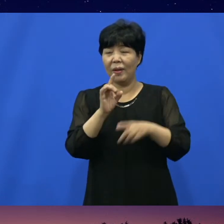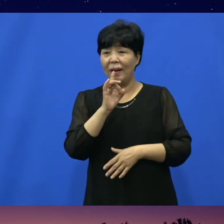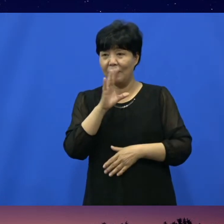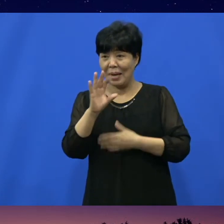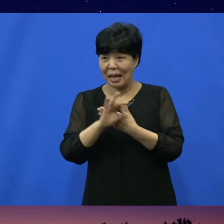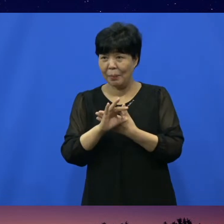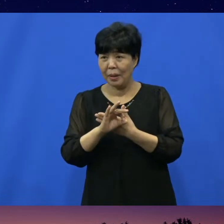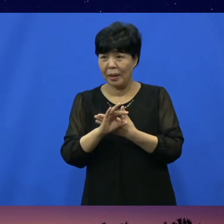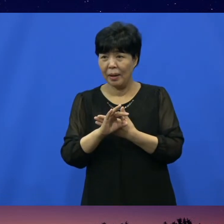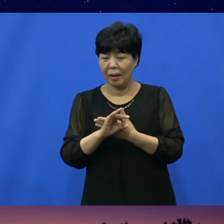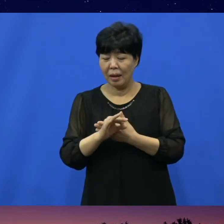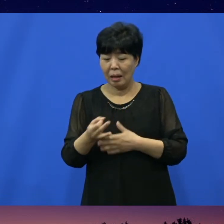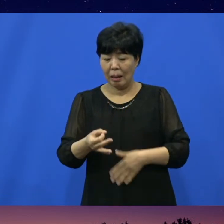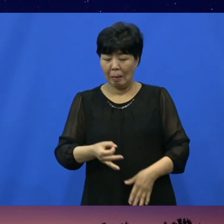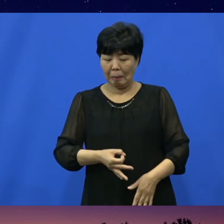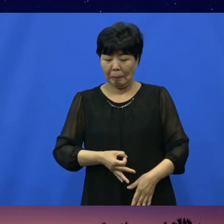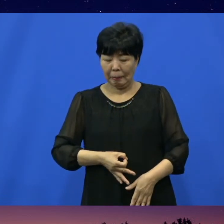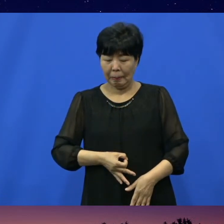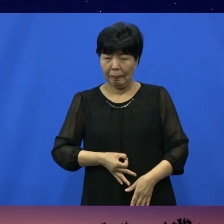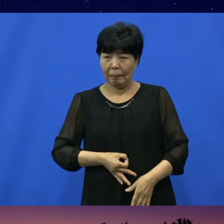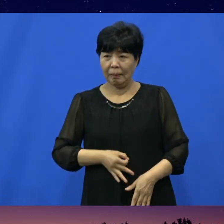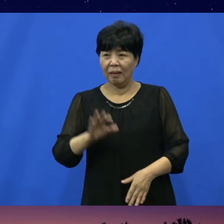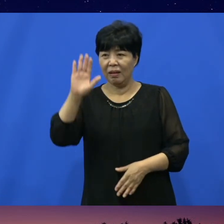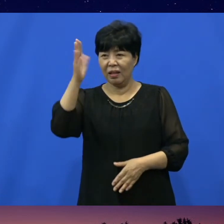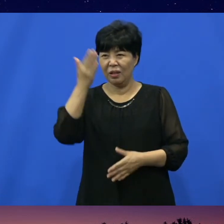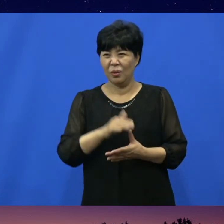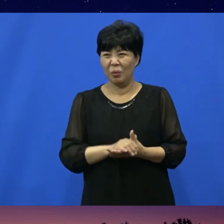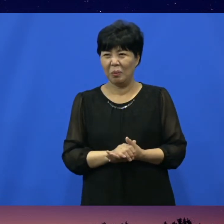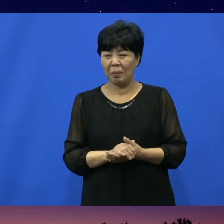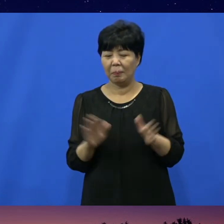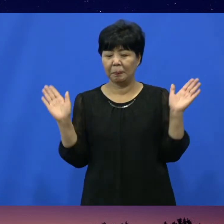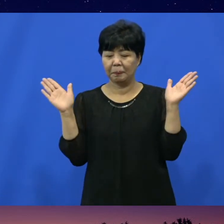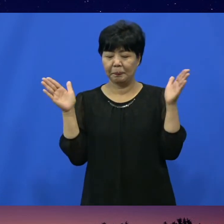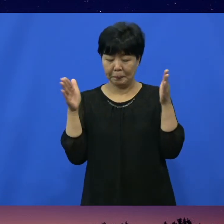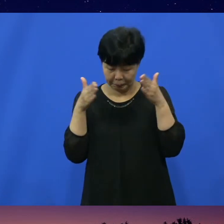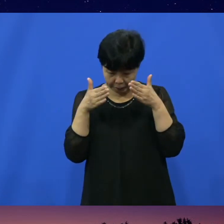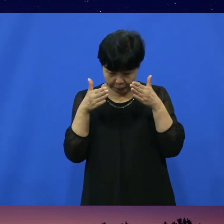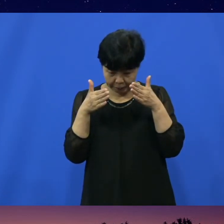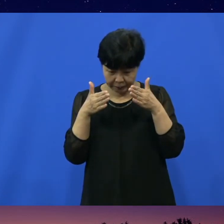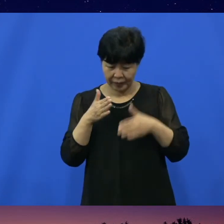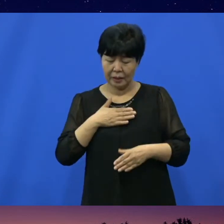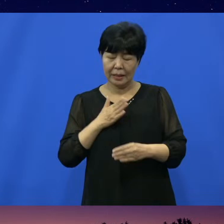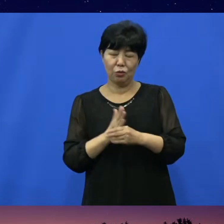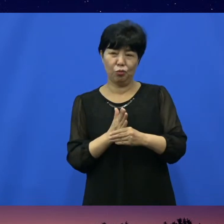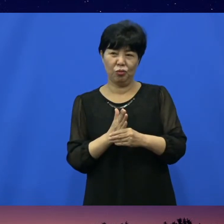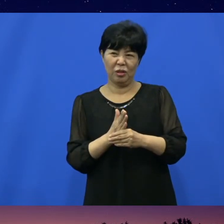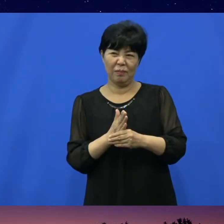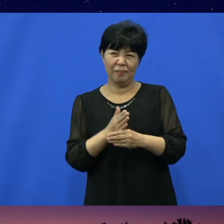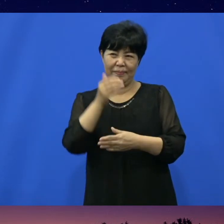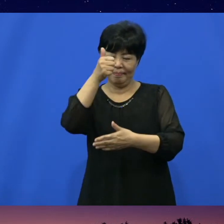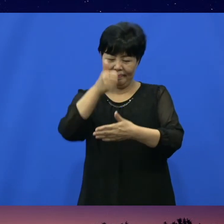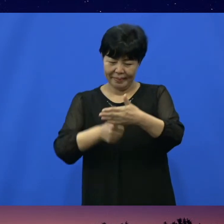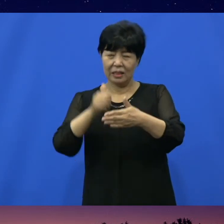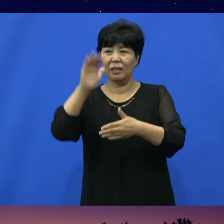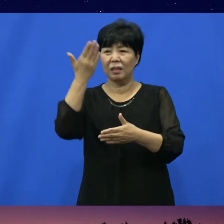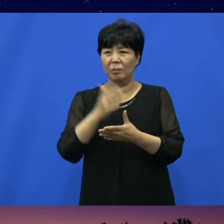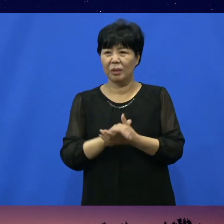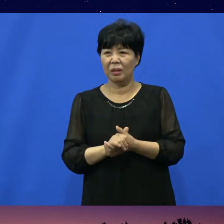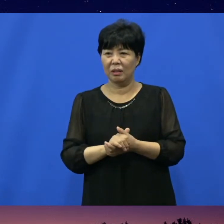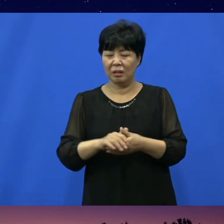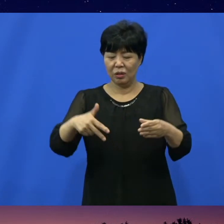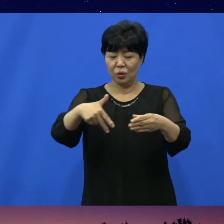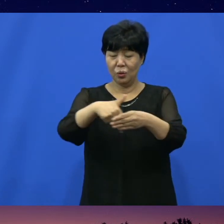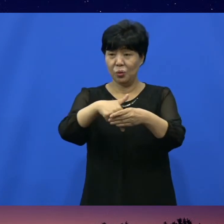독선적이게 돼요. 편협돼요. 굉장히 자기 중심적 욕망에 사로잡혀 있어요. 그래서 종교라는